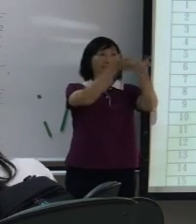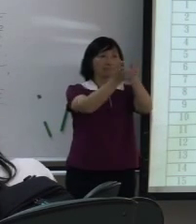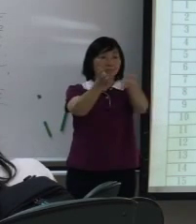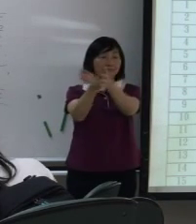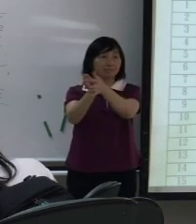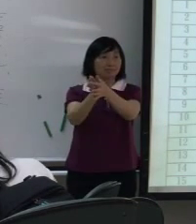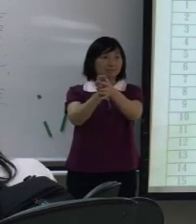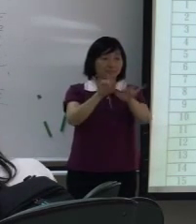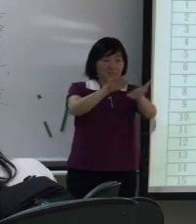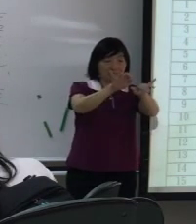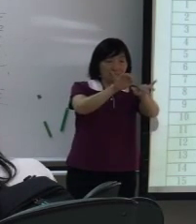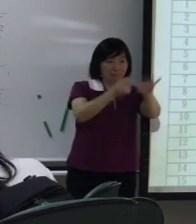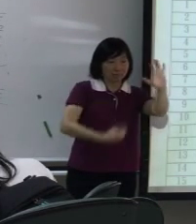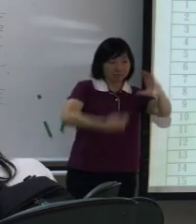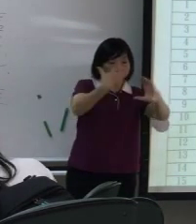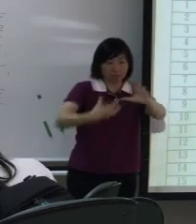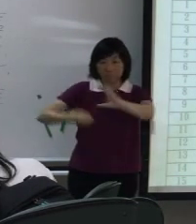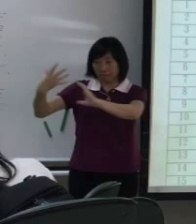类的词汇，